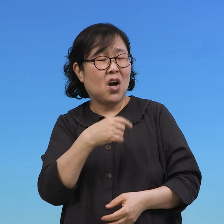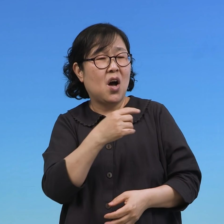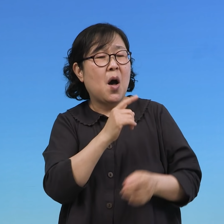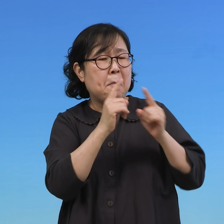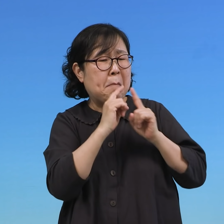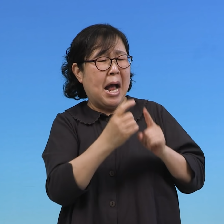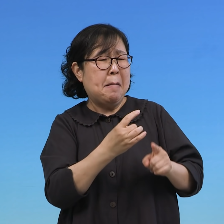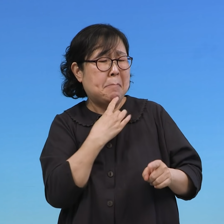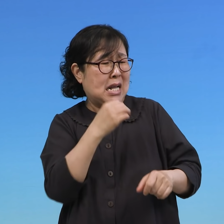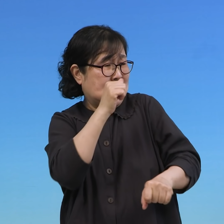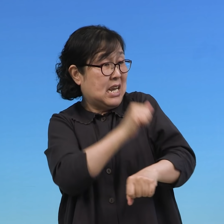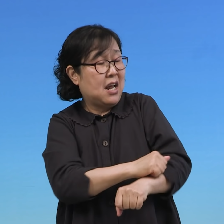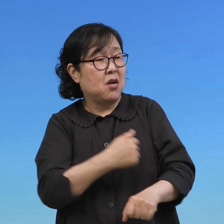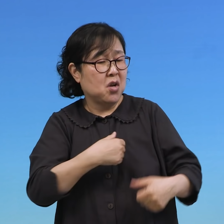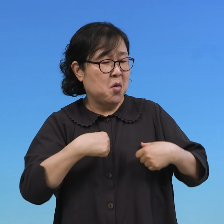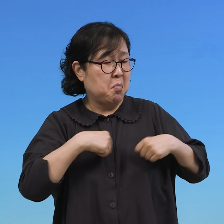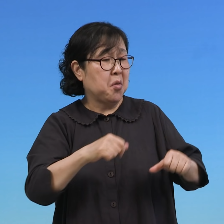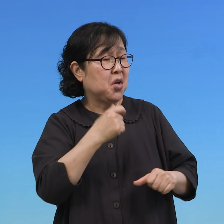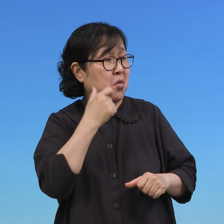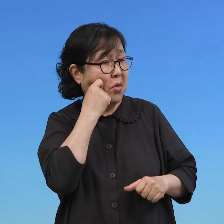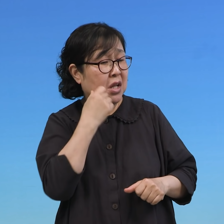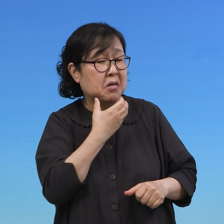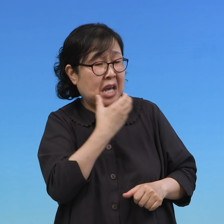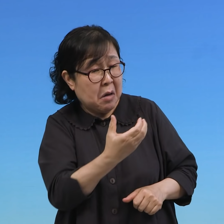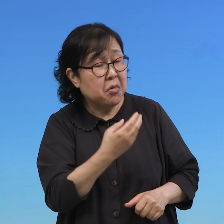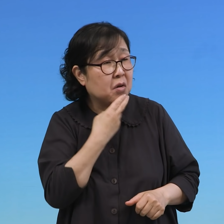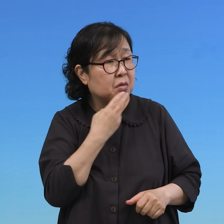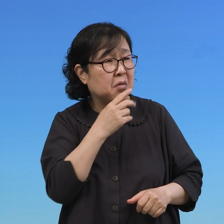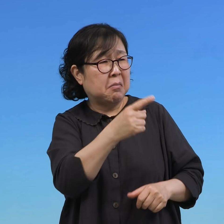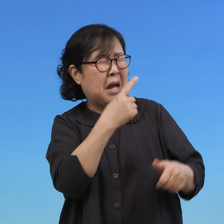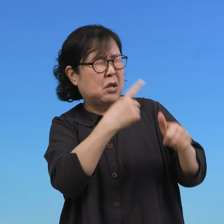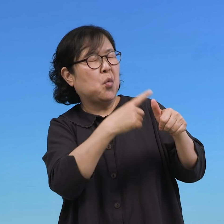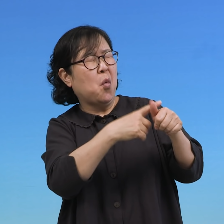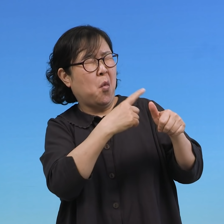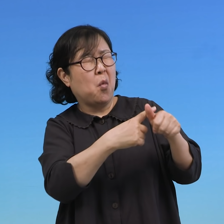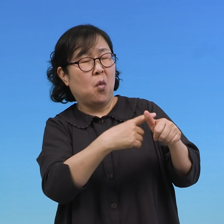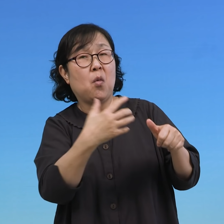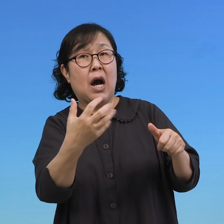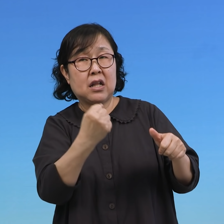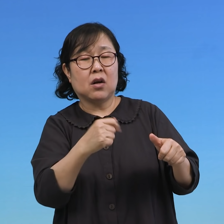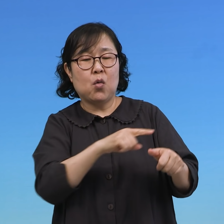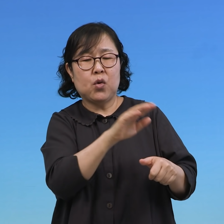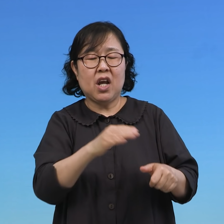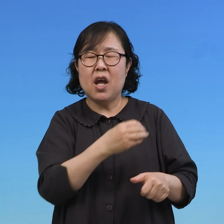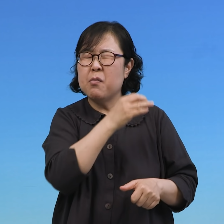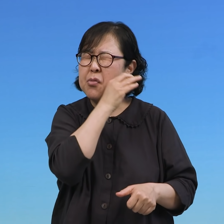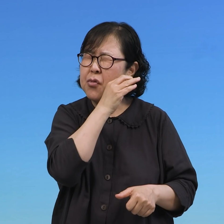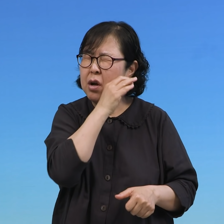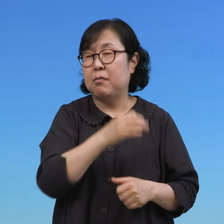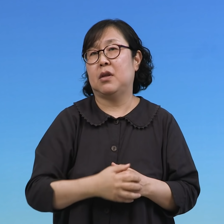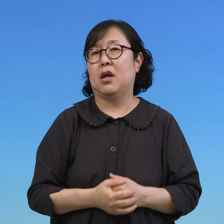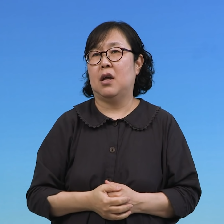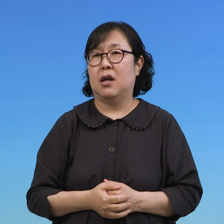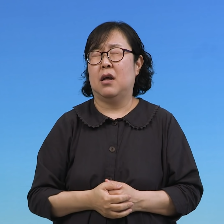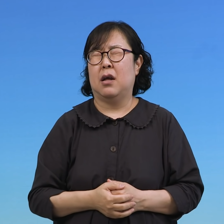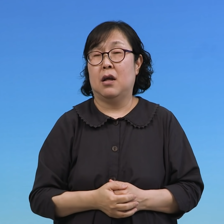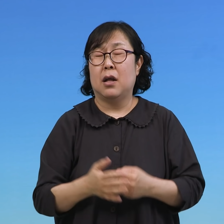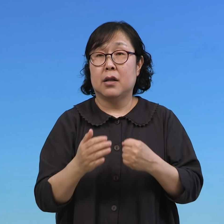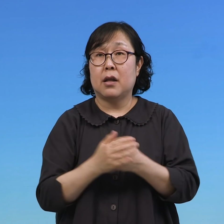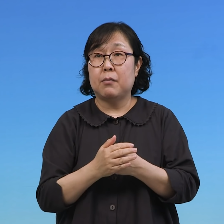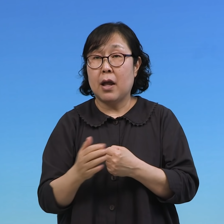포기라고는 할 줄 모르는 것들이 말은 저렇게 잘해요. 이게 우리의 부끄러움 아닙니까? 여러분, 저는 저와